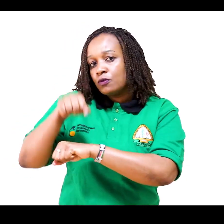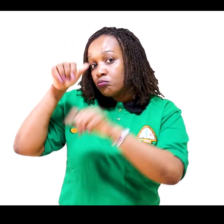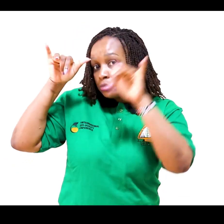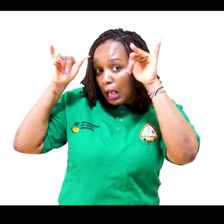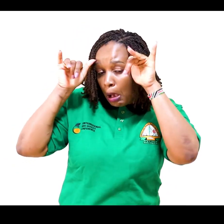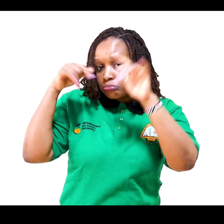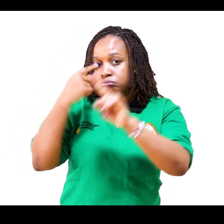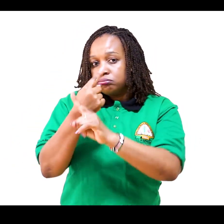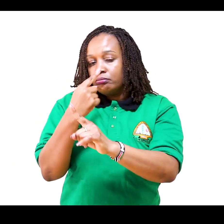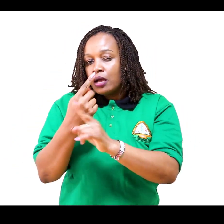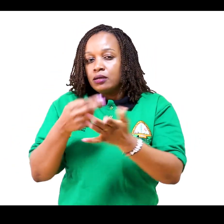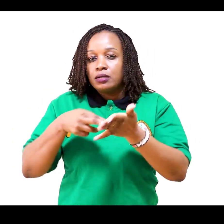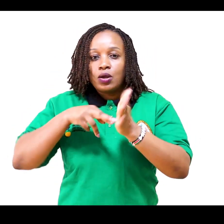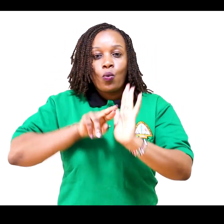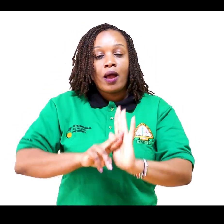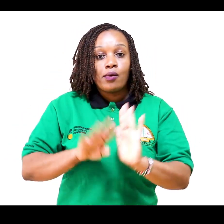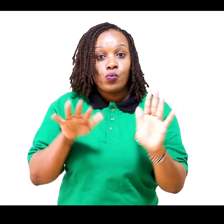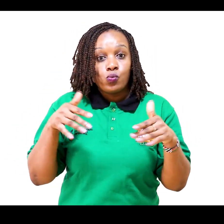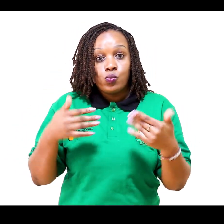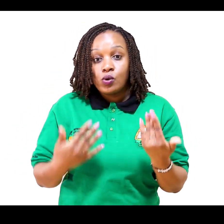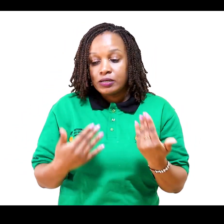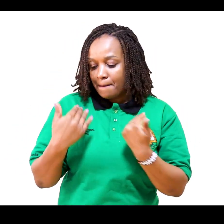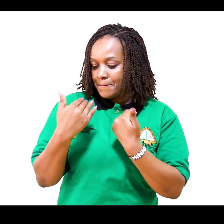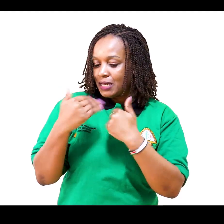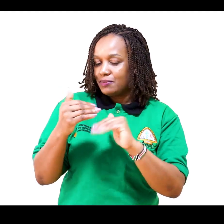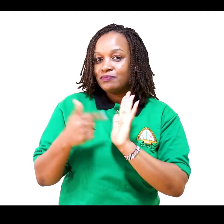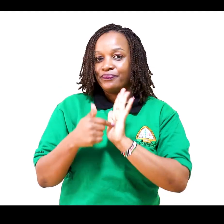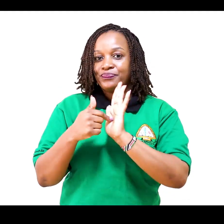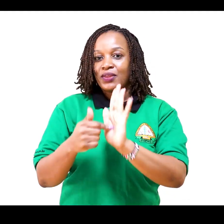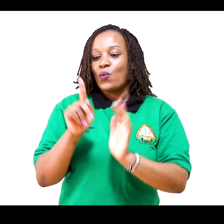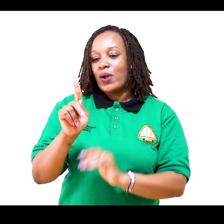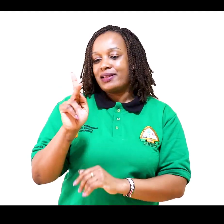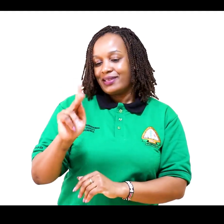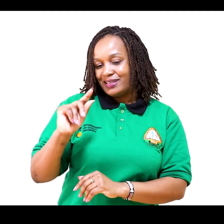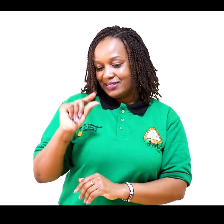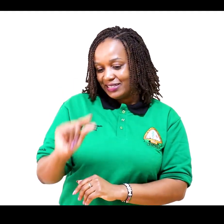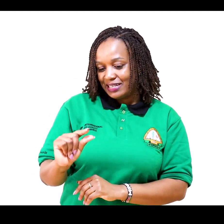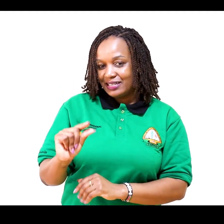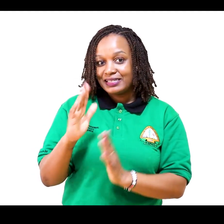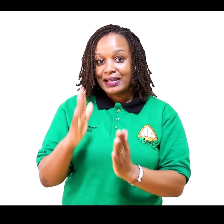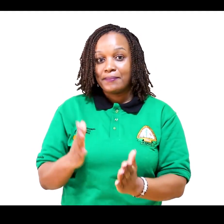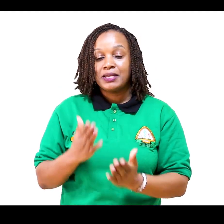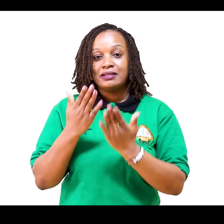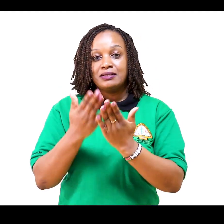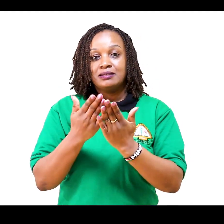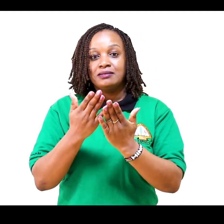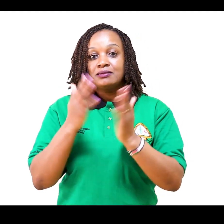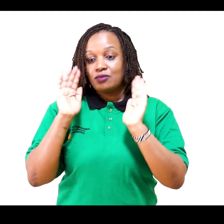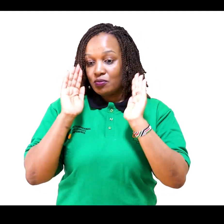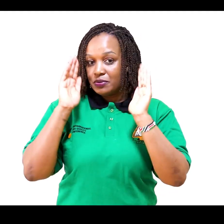mimea, hitaji ni sampuli ya kima cha chini cha kilo 1 iliyowasilishwa. Gharama ya huduma hii ni shilingi